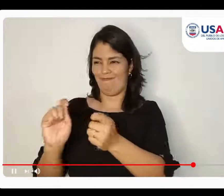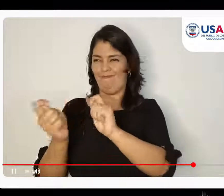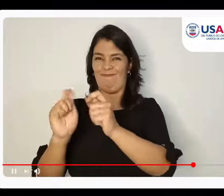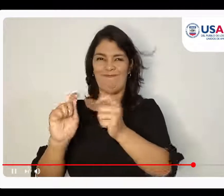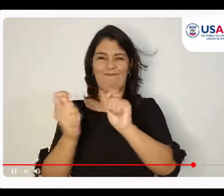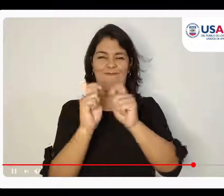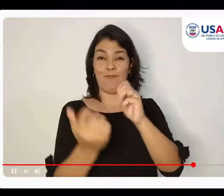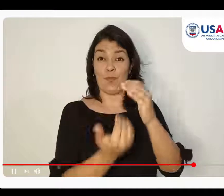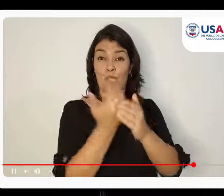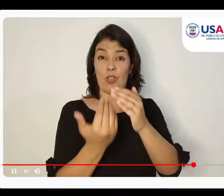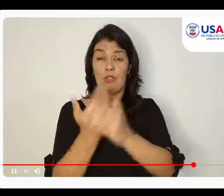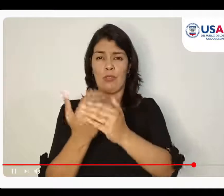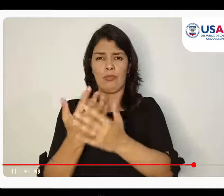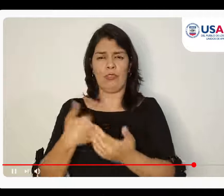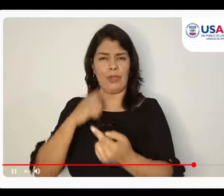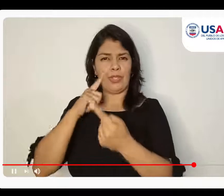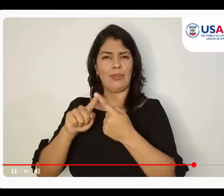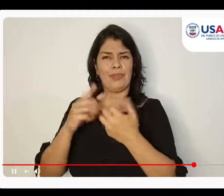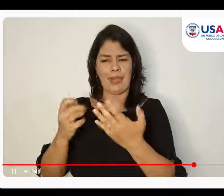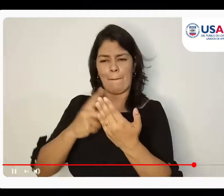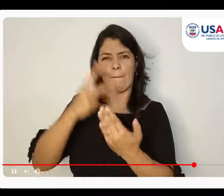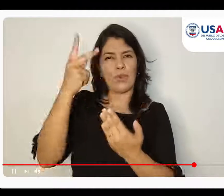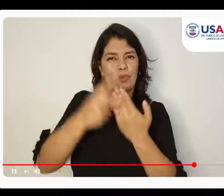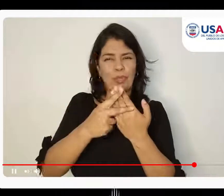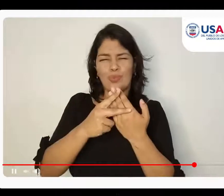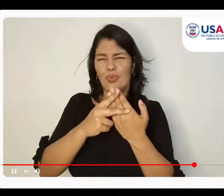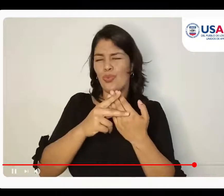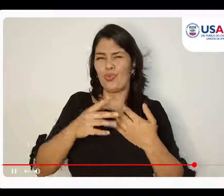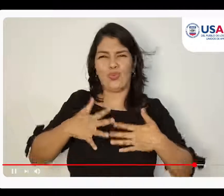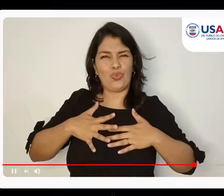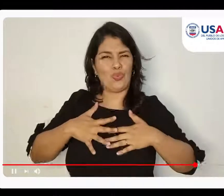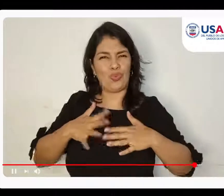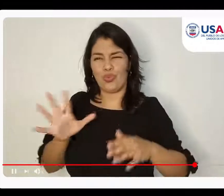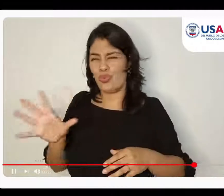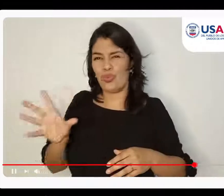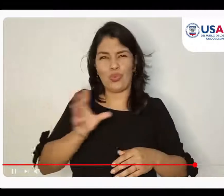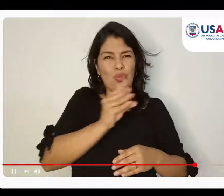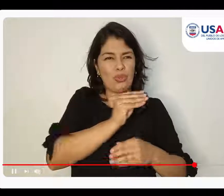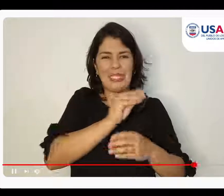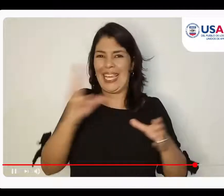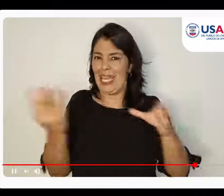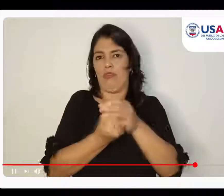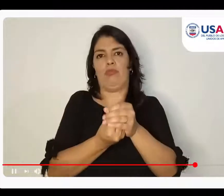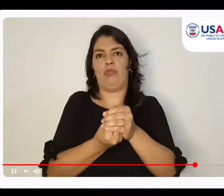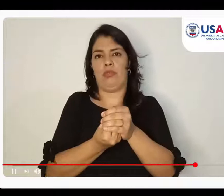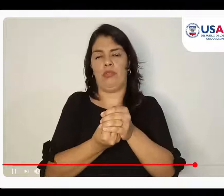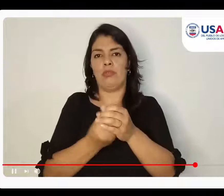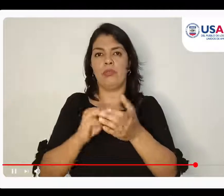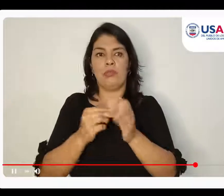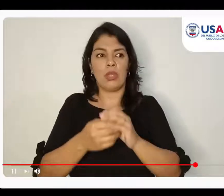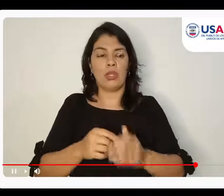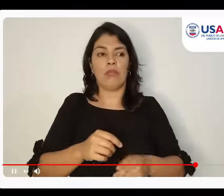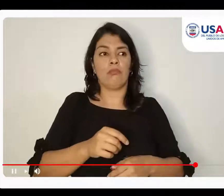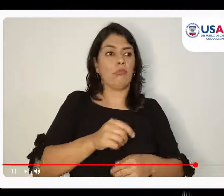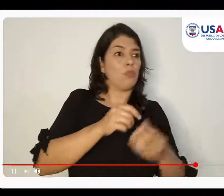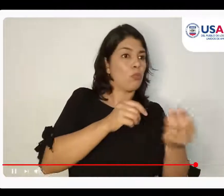que todos los proyectos que desarrollemos desde la entidad sean incluyentes en un sentido transversal, es decir, que tengan en